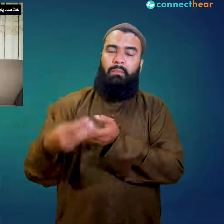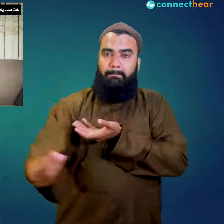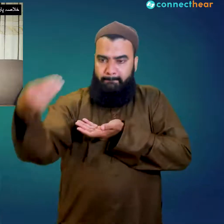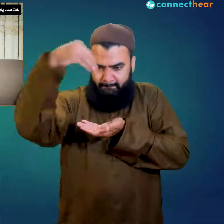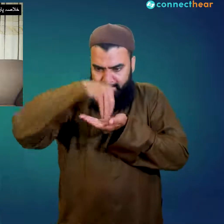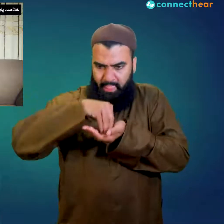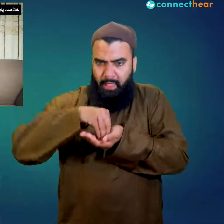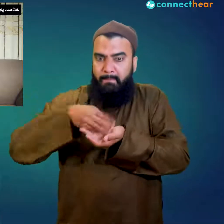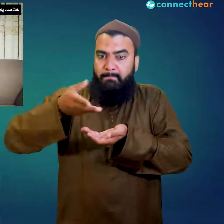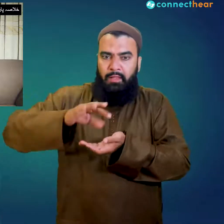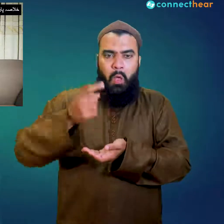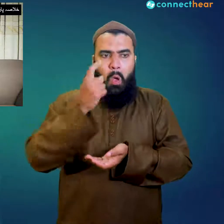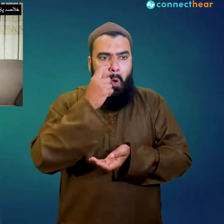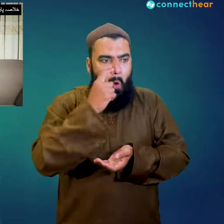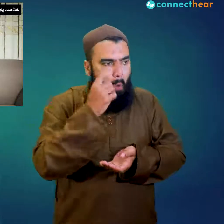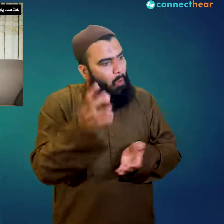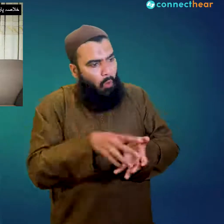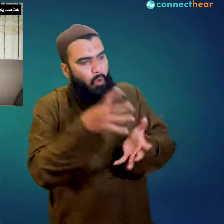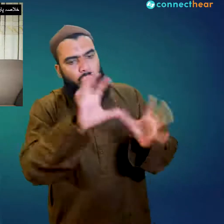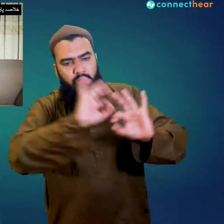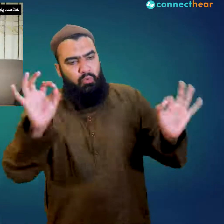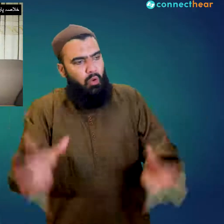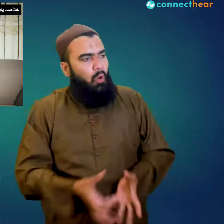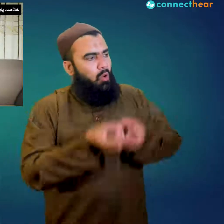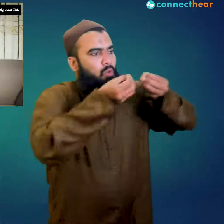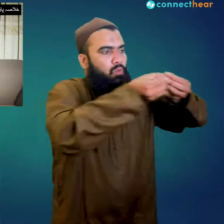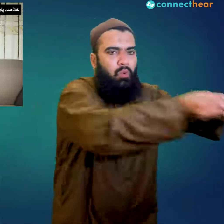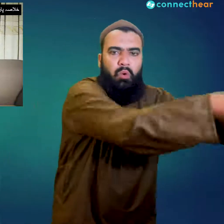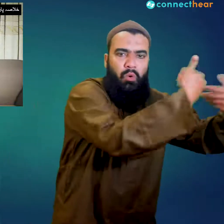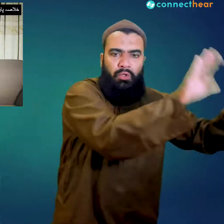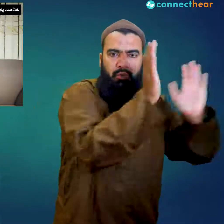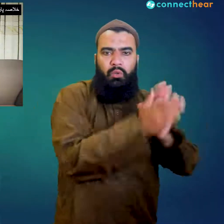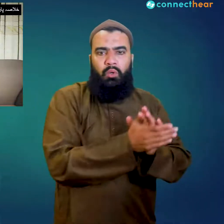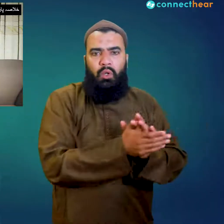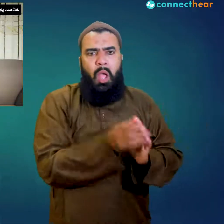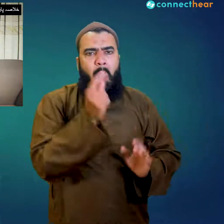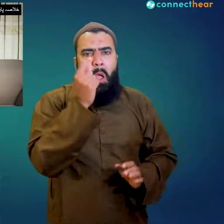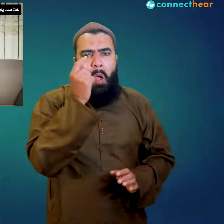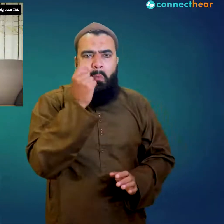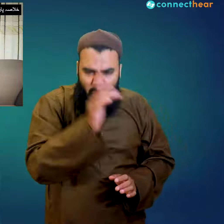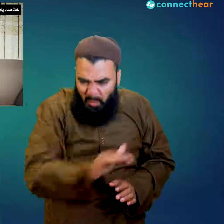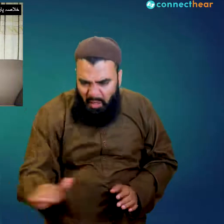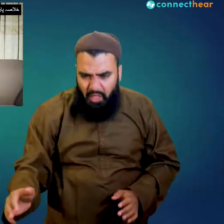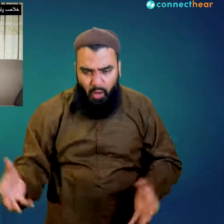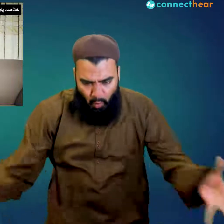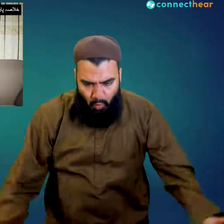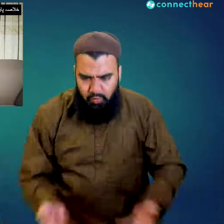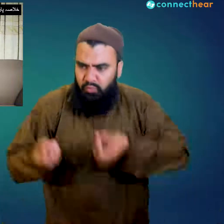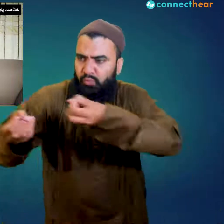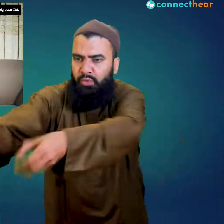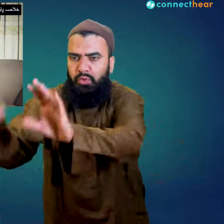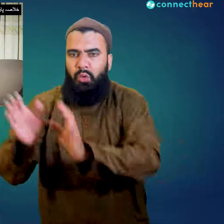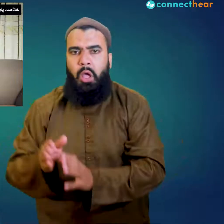جائے۔ فرمایا گیا کہ مال سرمایہ زندگی ہے، اس کی حفاظت لازمی